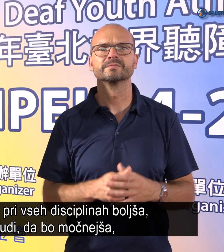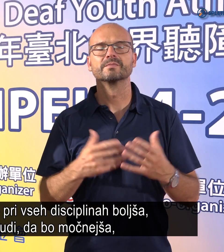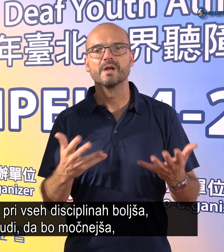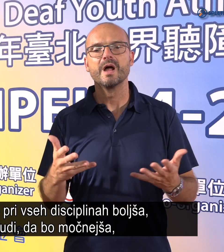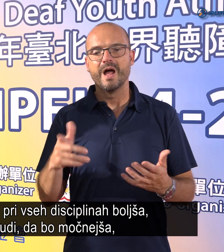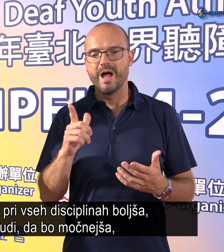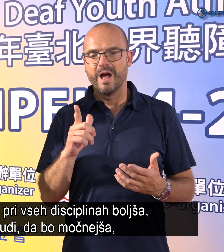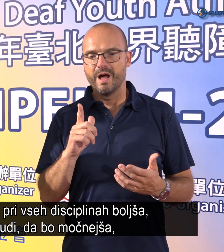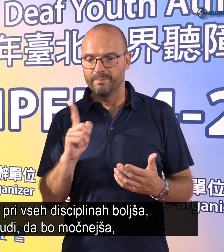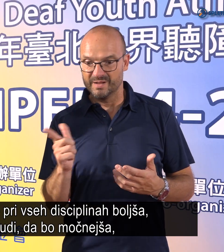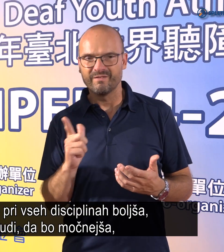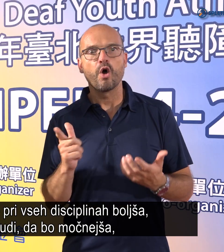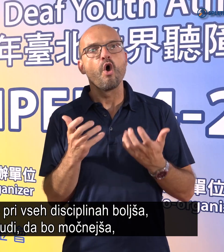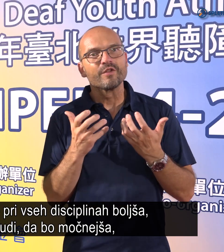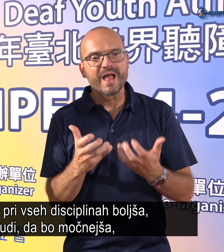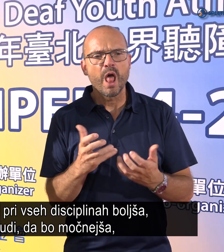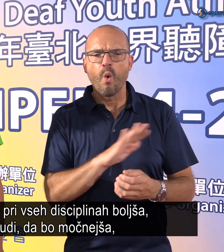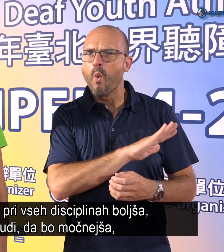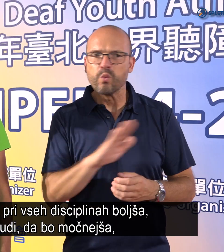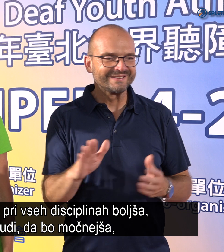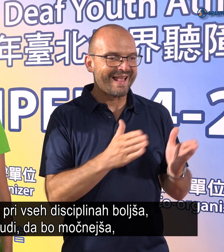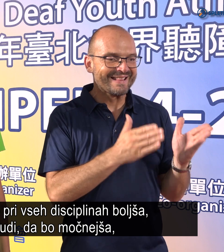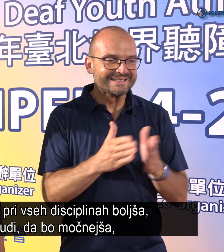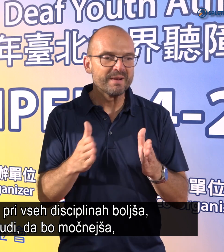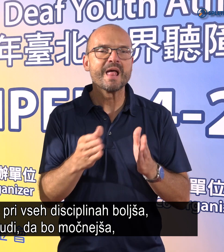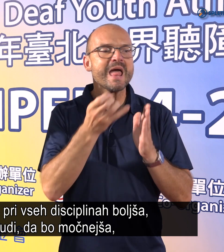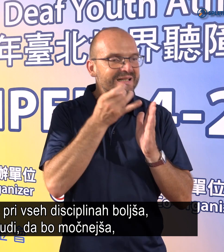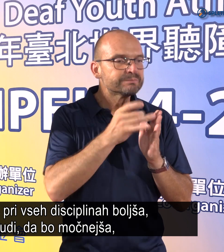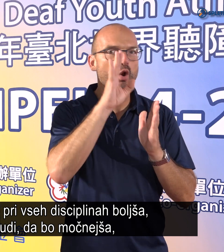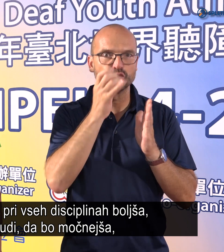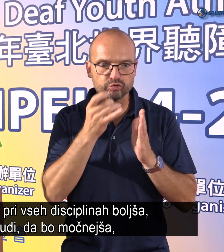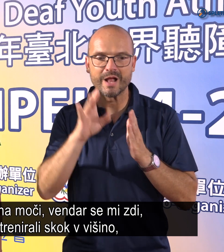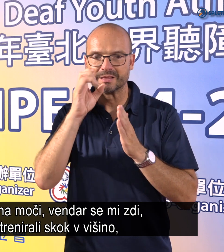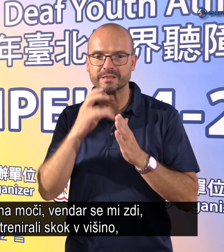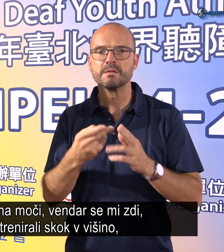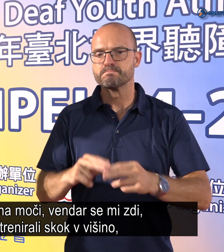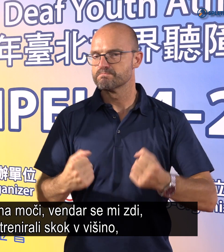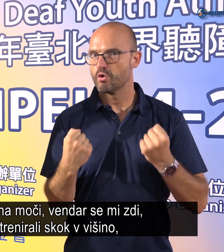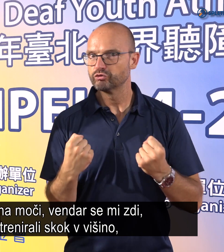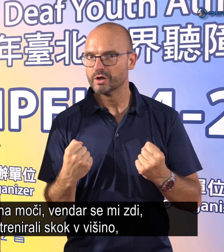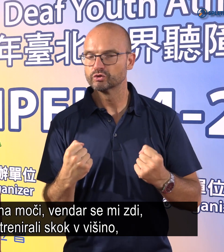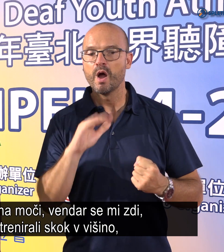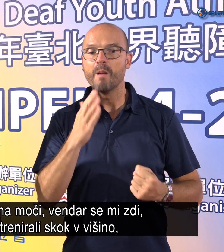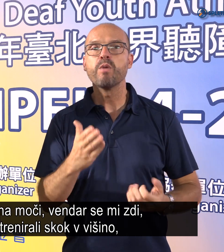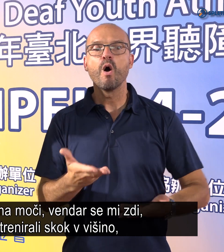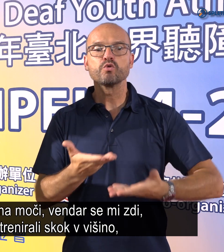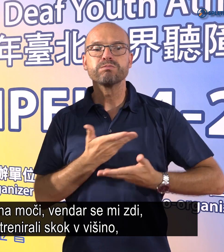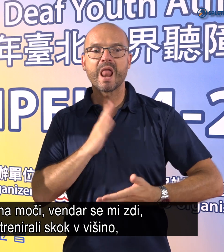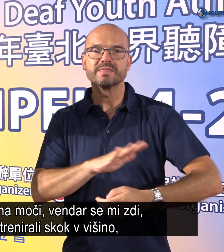Hoteli sva pač, da bo pri vseh disciplinah boljša, hoteli sva tudi, da bo močnejša, da bo pridobila na